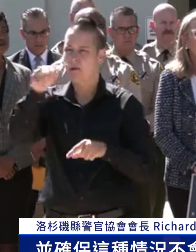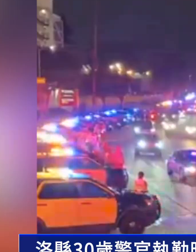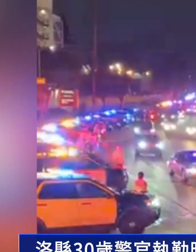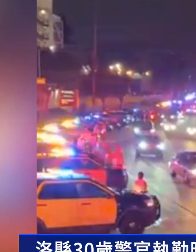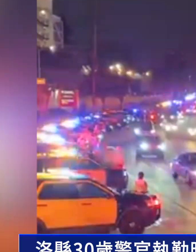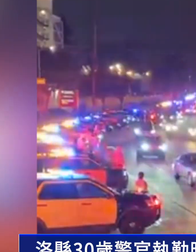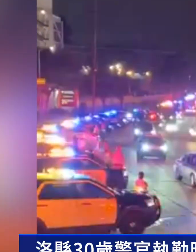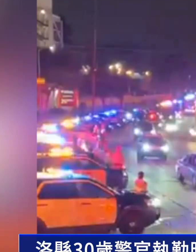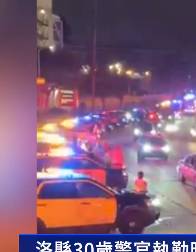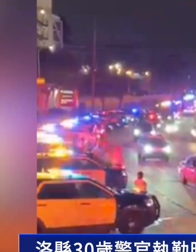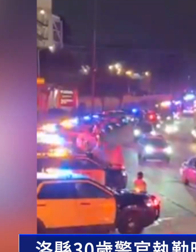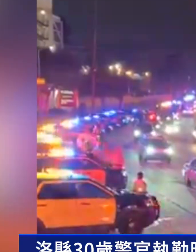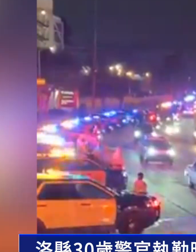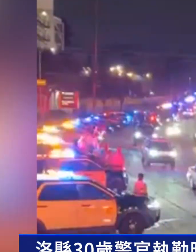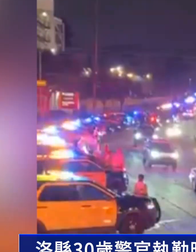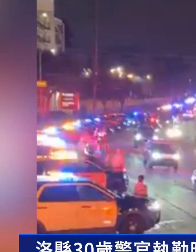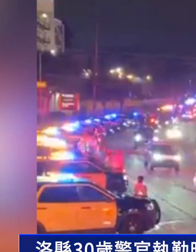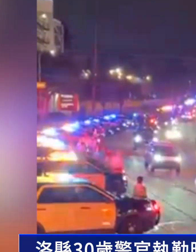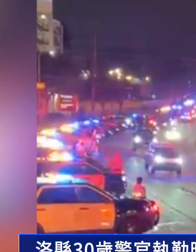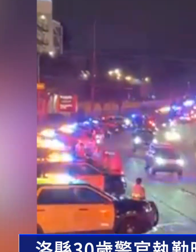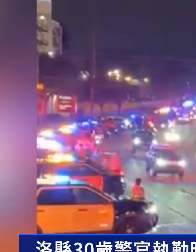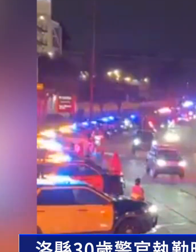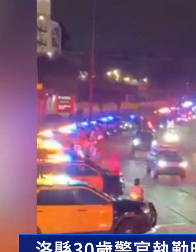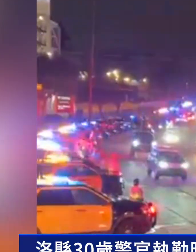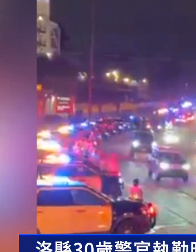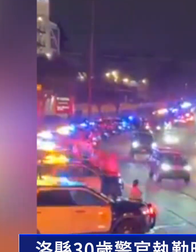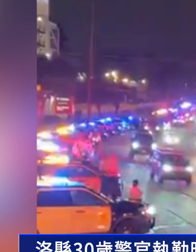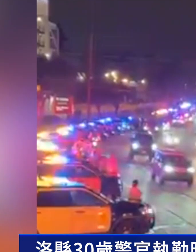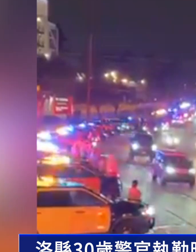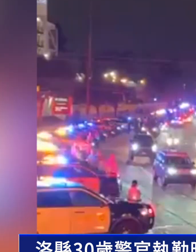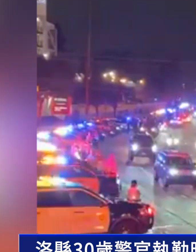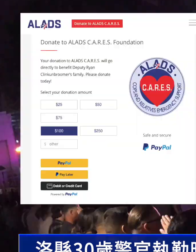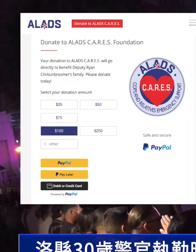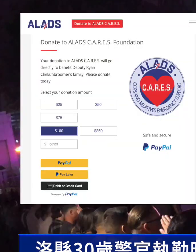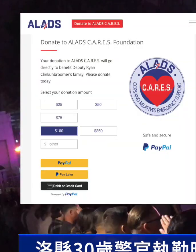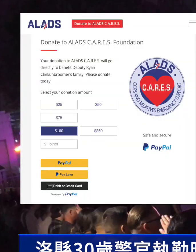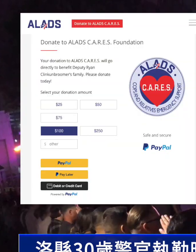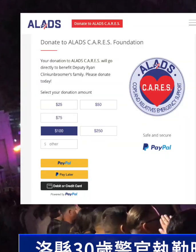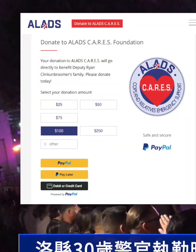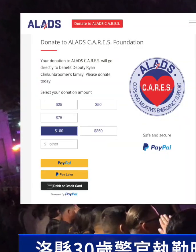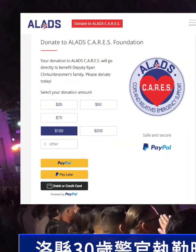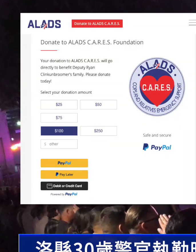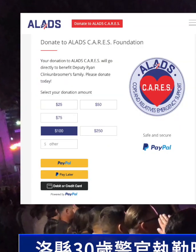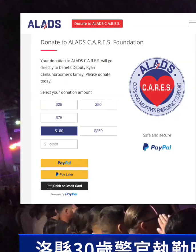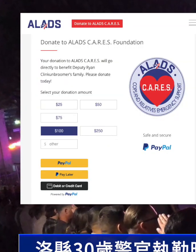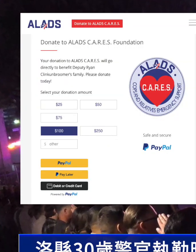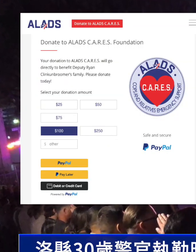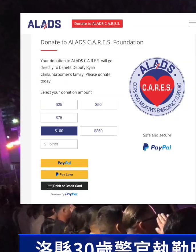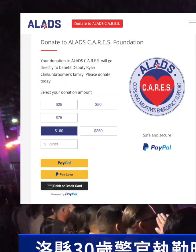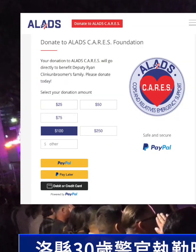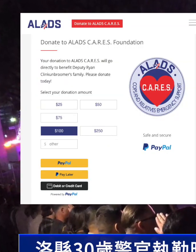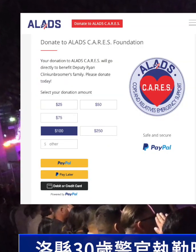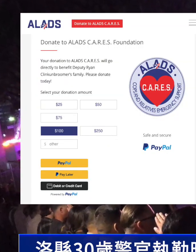family. 案件发生后，洛杉矶县警官协会发起募款，希望帮助警官克林昆布鲁